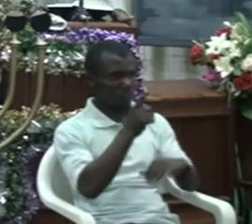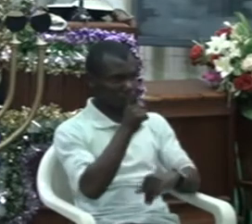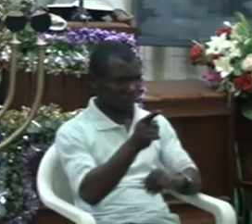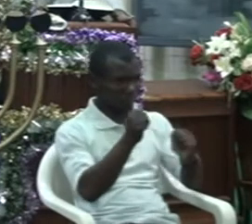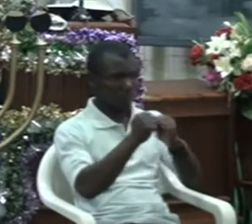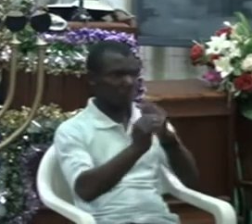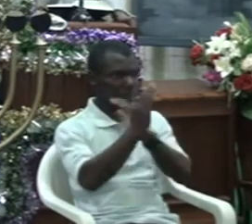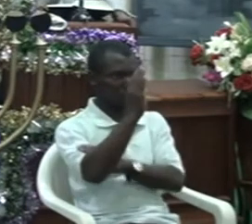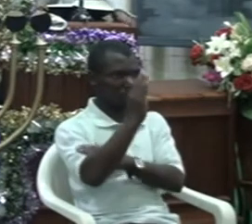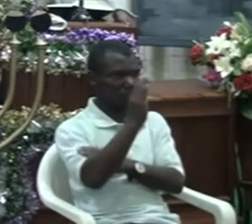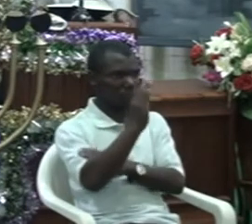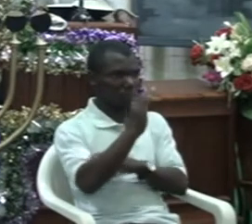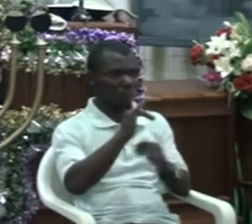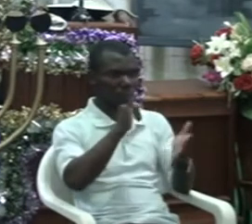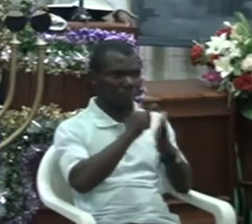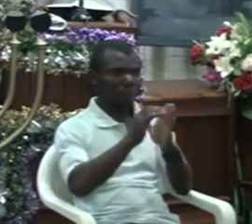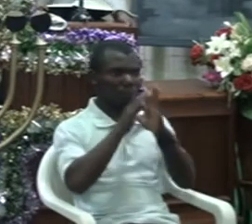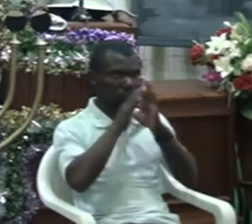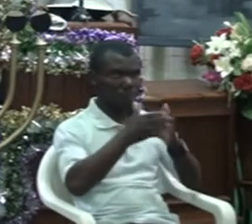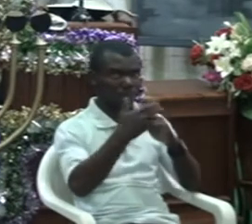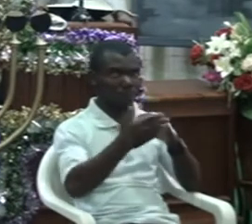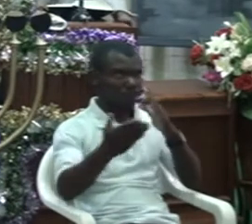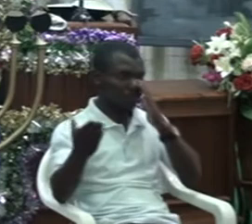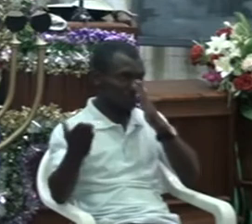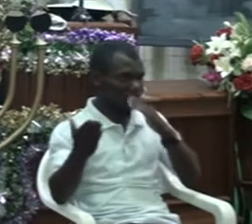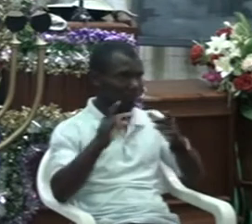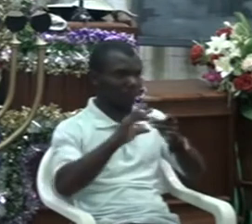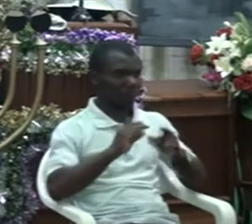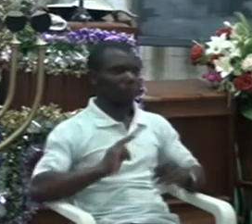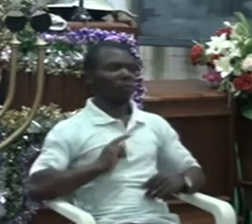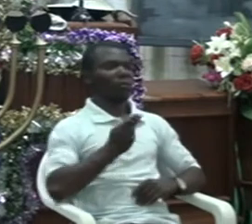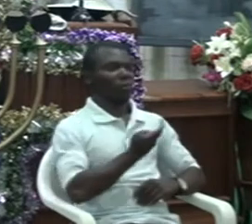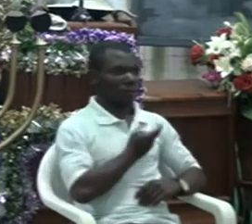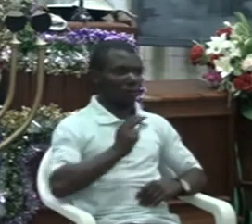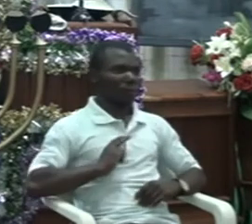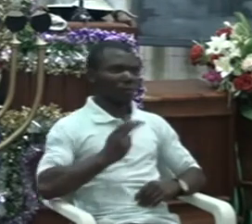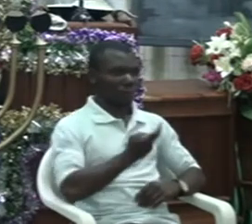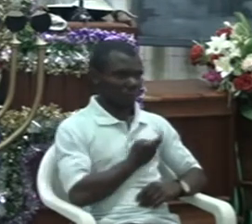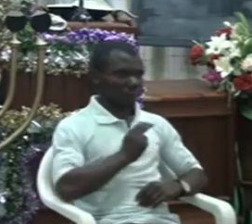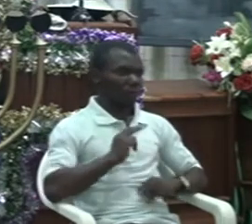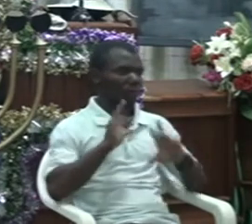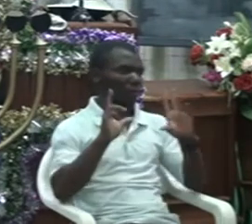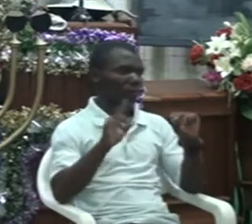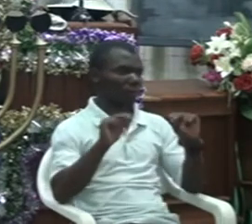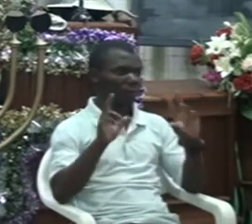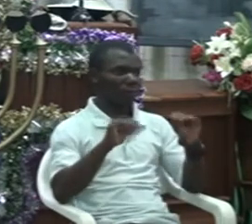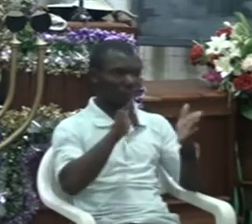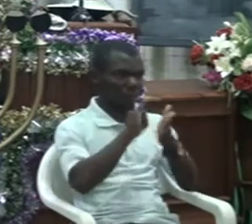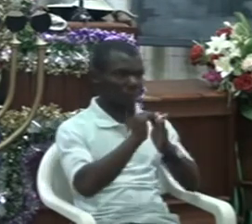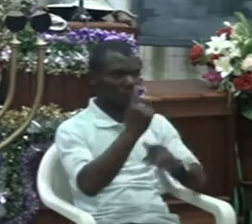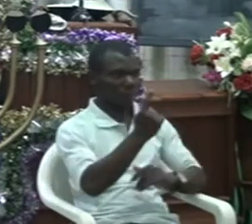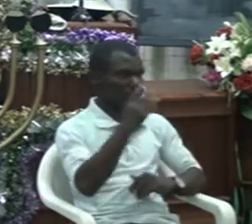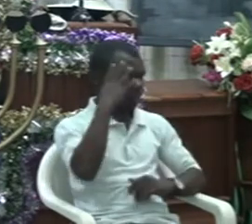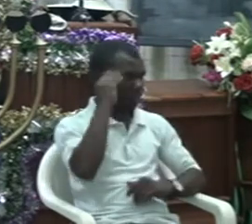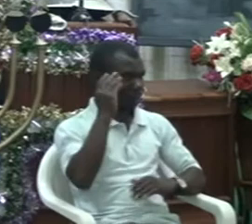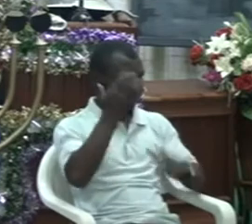Dieu. Aïko kitukia siye non. C'est pas que je veux dire nous. C'est une expérience